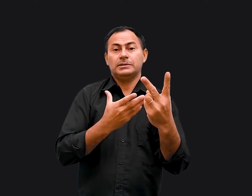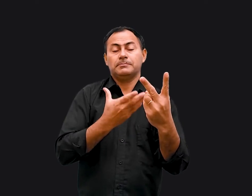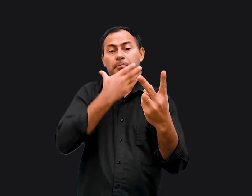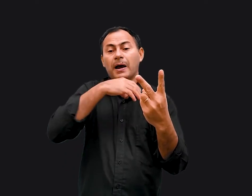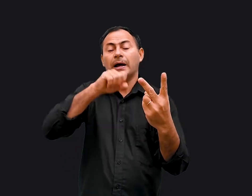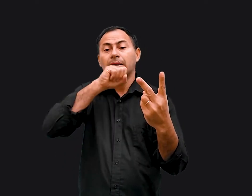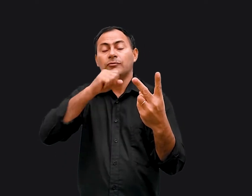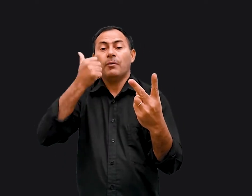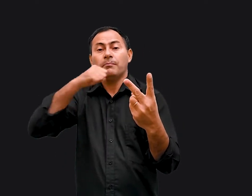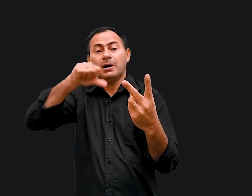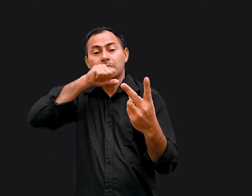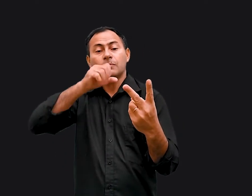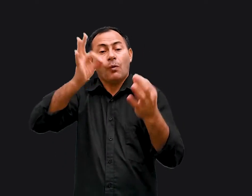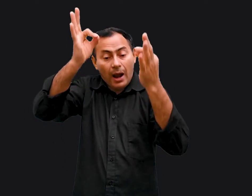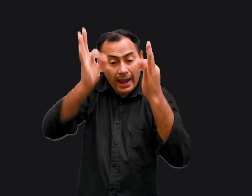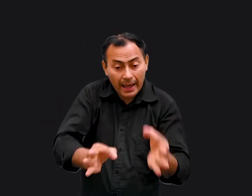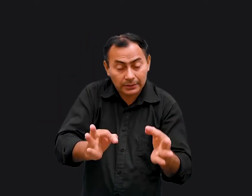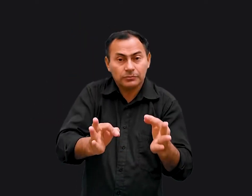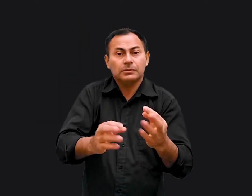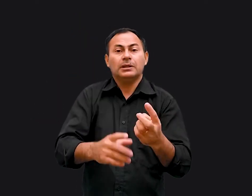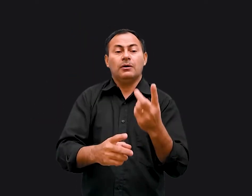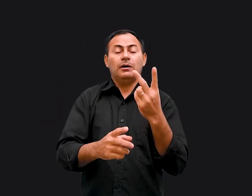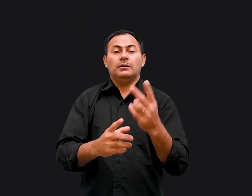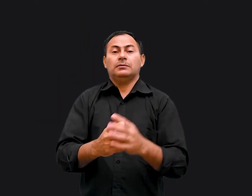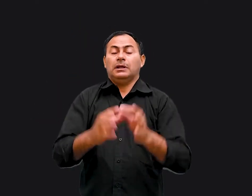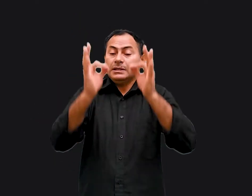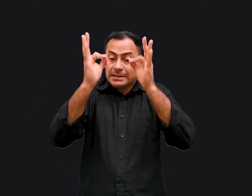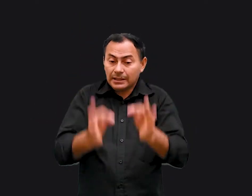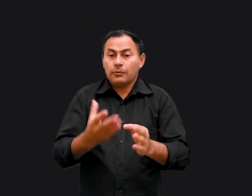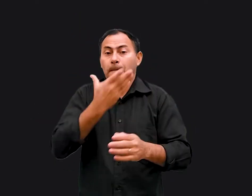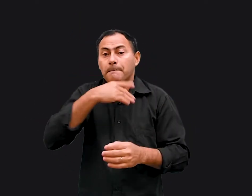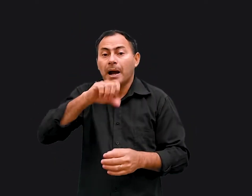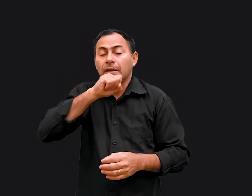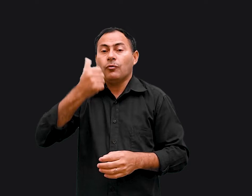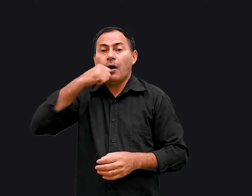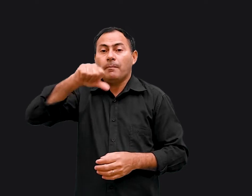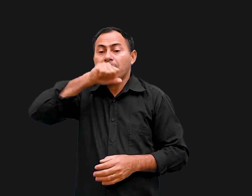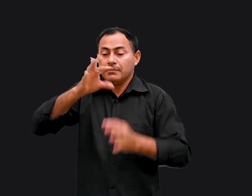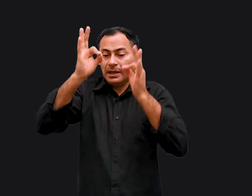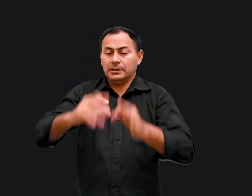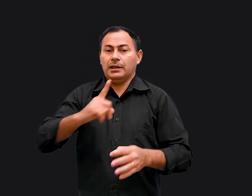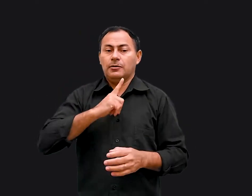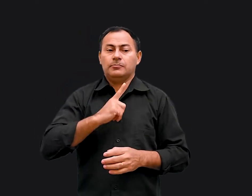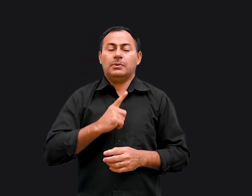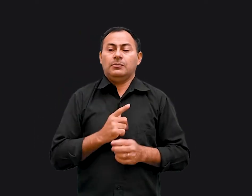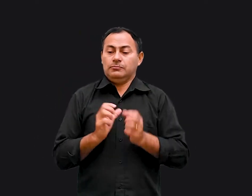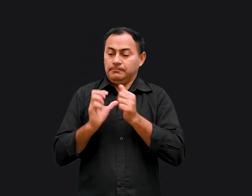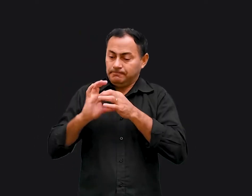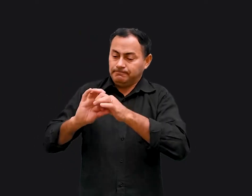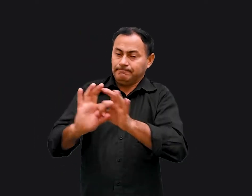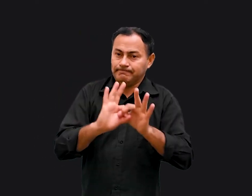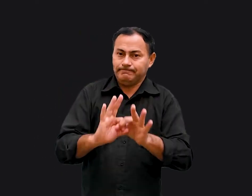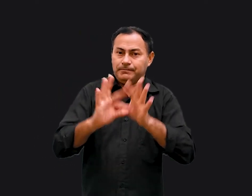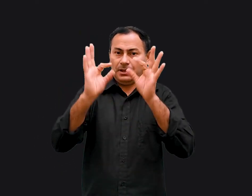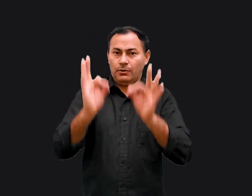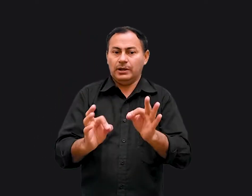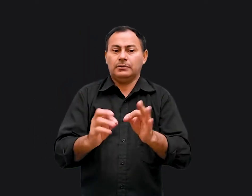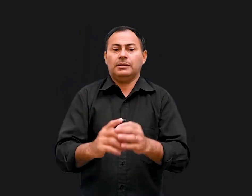adequados. Para ter dois pais adequados, esses pais devem ter uma parceria adequada. Para ter uma